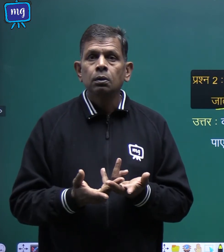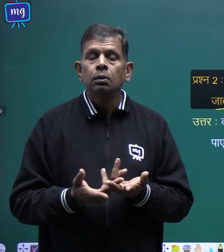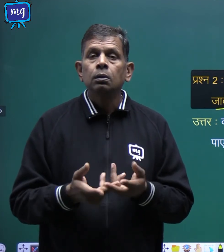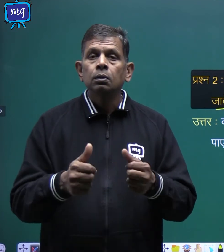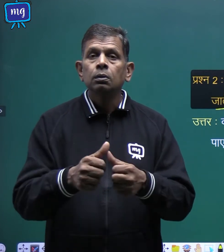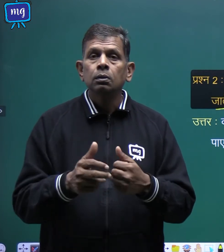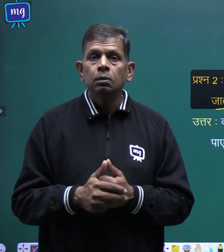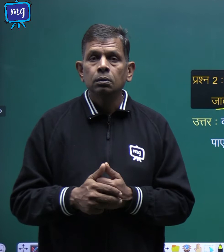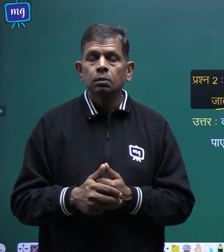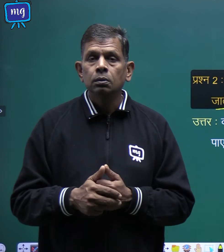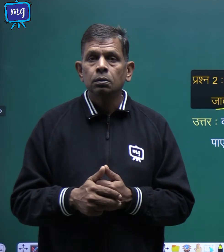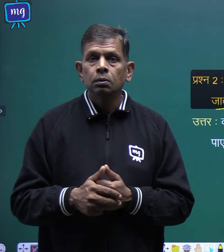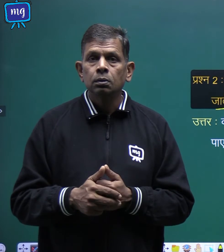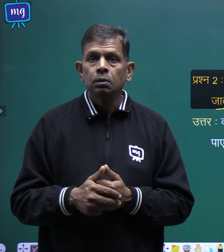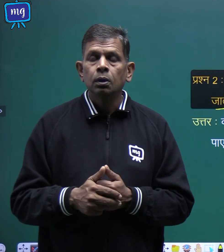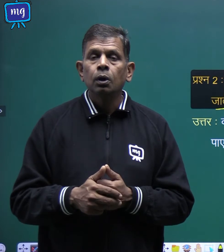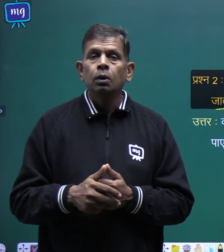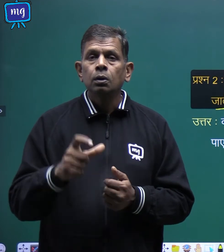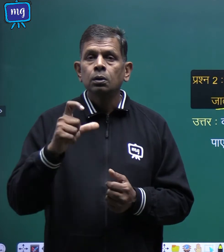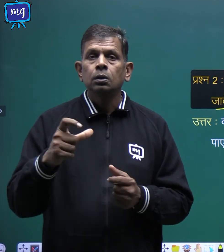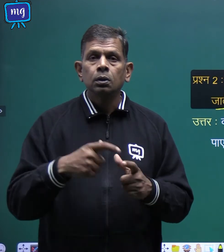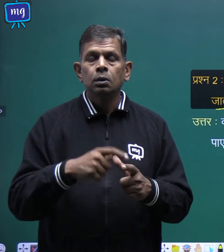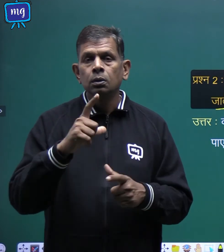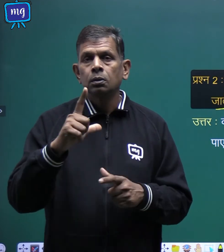उत्तर, कोशिका के